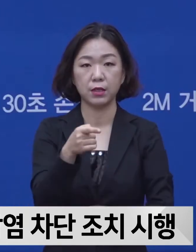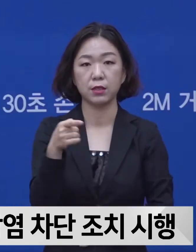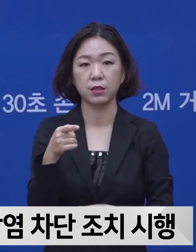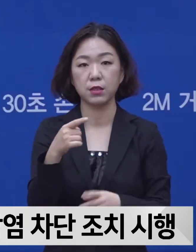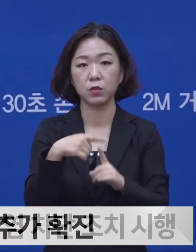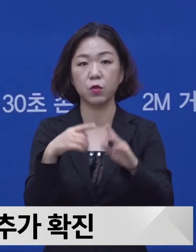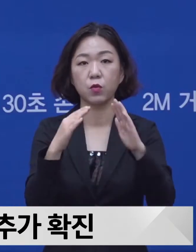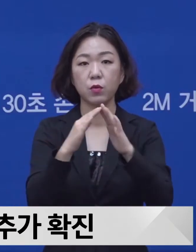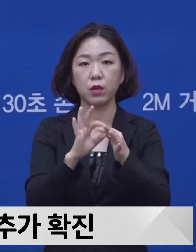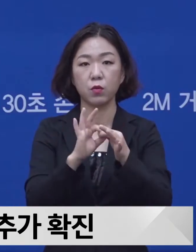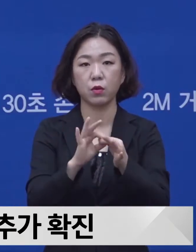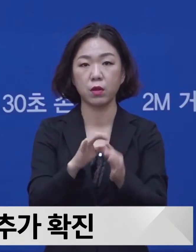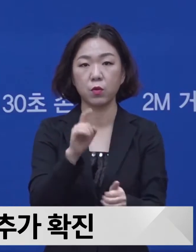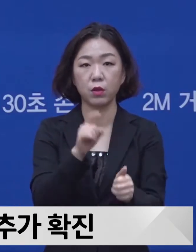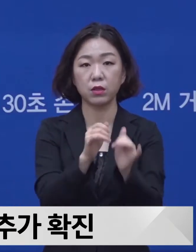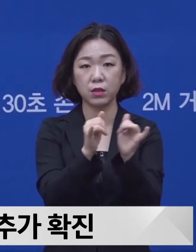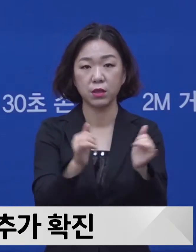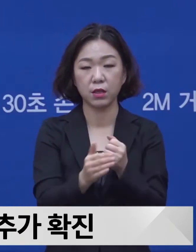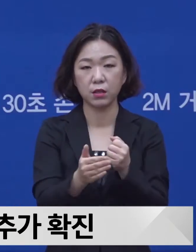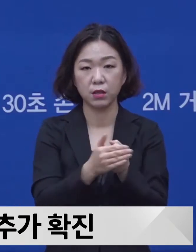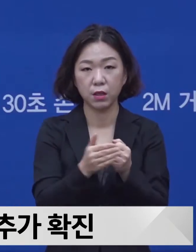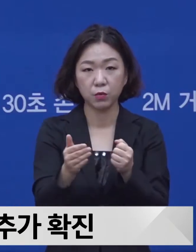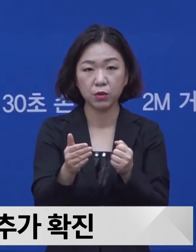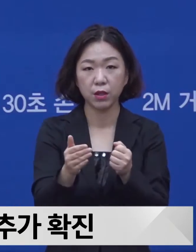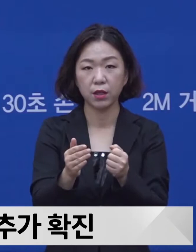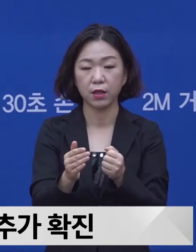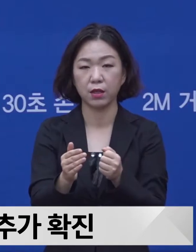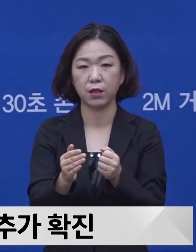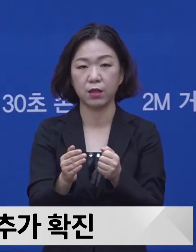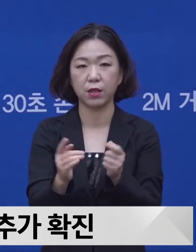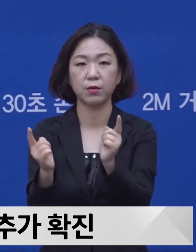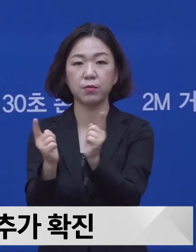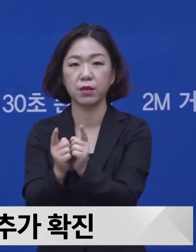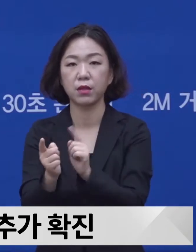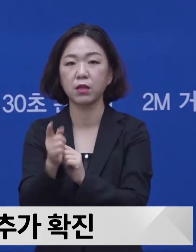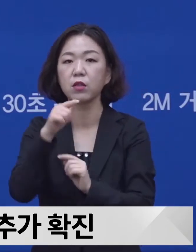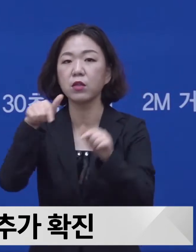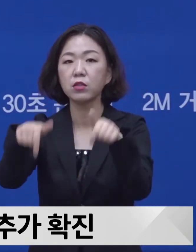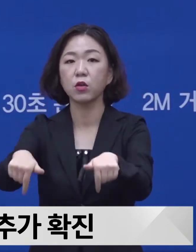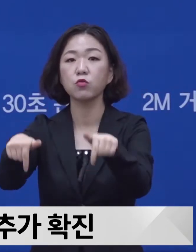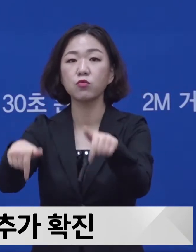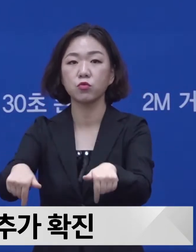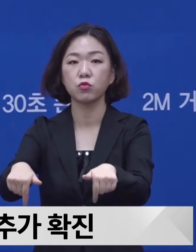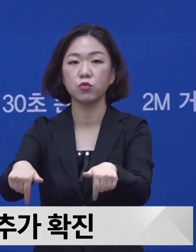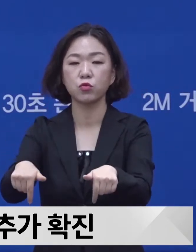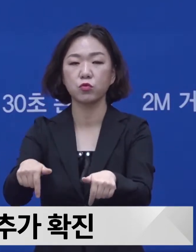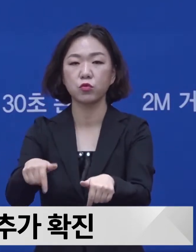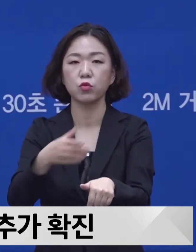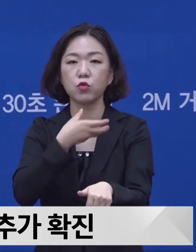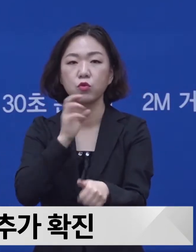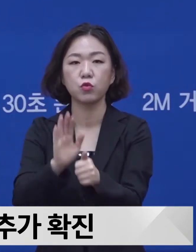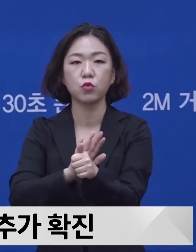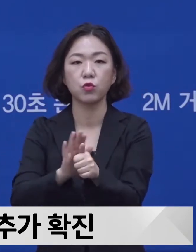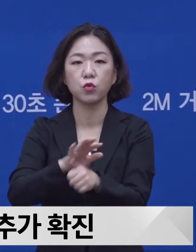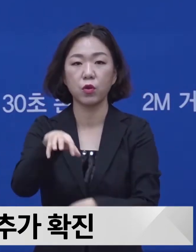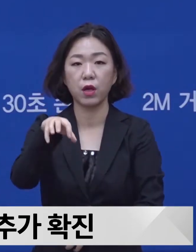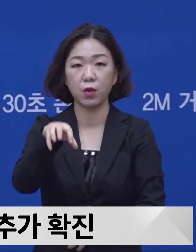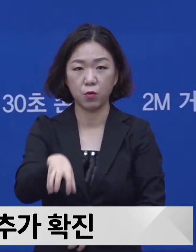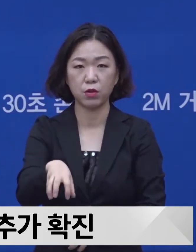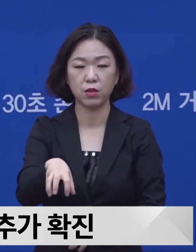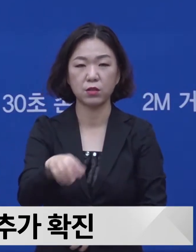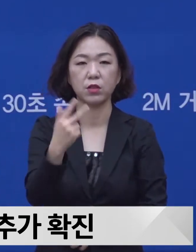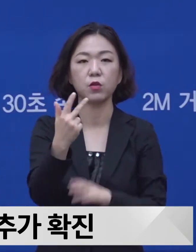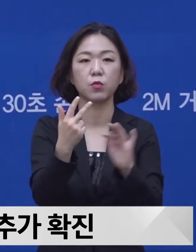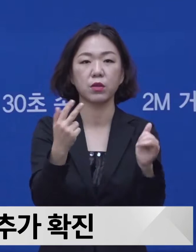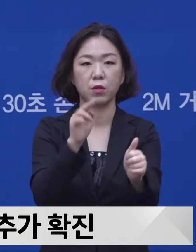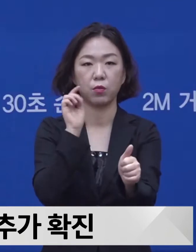사랑제일교회 관련 확진자로 인해 노출된 서구 소재, 요양원 입소자 추가 확진자 7명이 발생하였습니다.